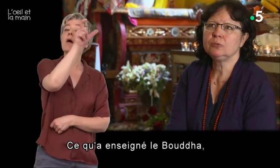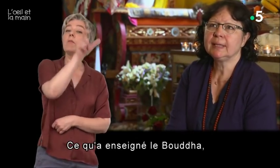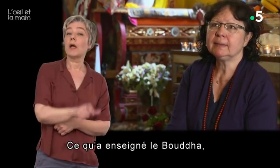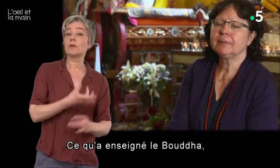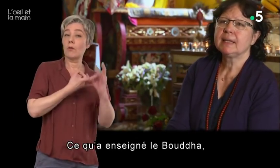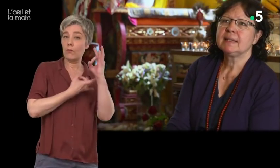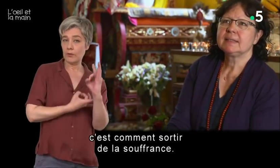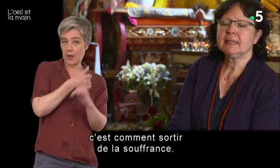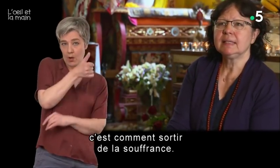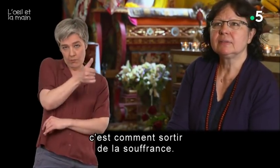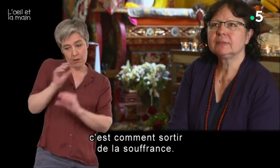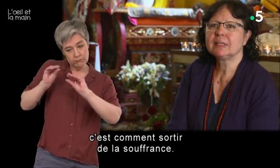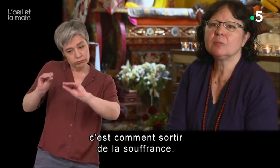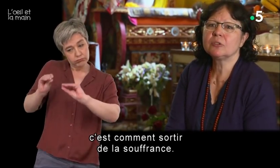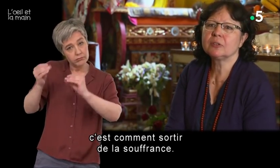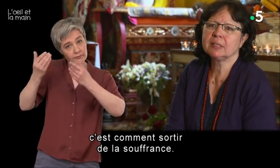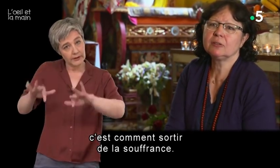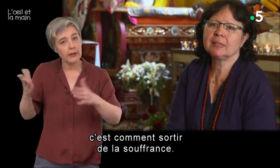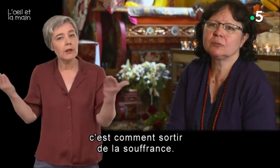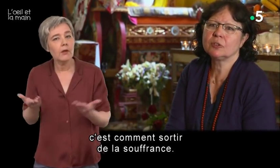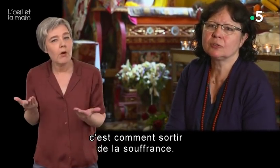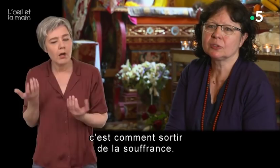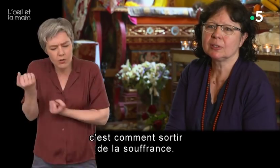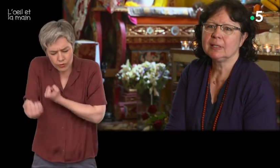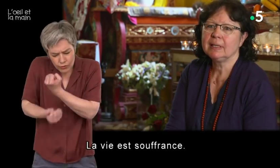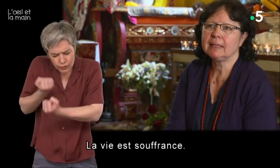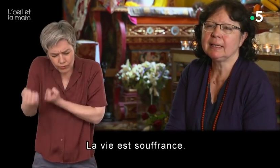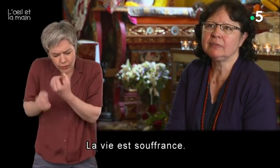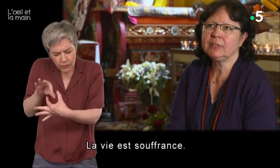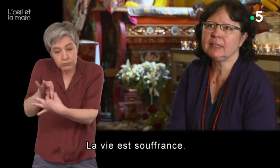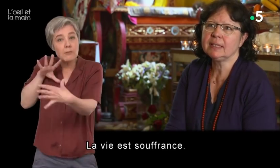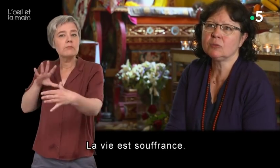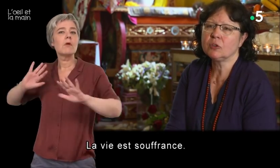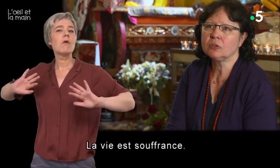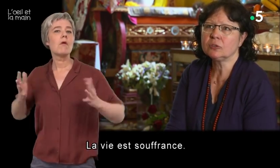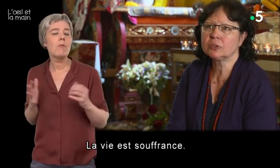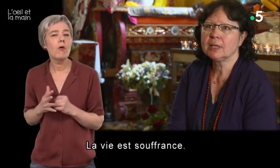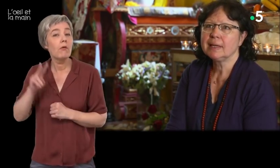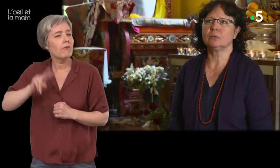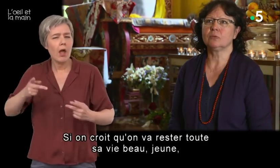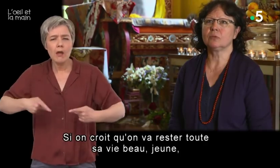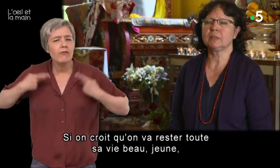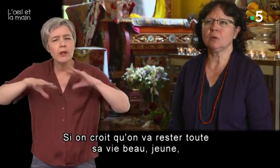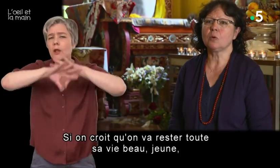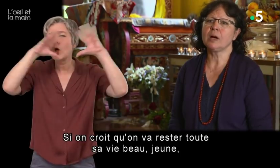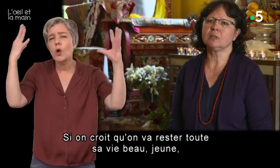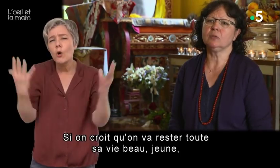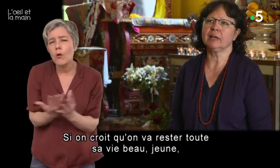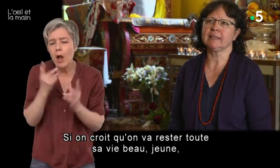Bouddha, c'est comment sortir de la souffrance. La vie est souffrance. Si on croit que l'on va